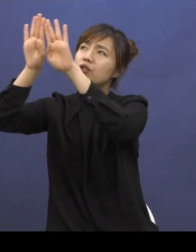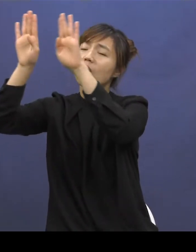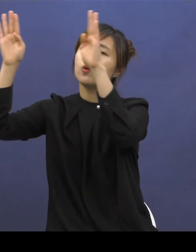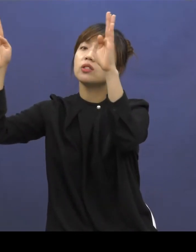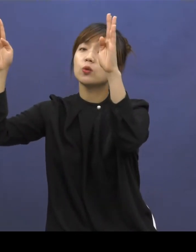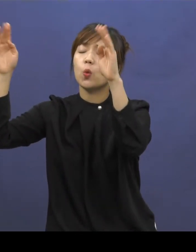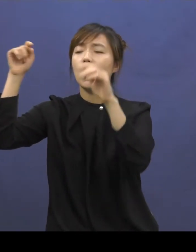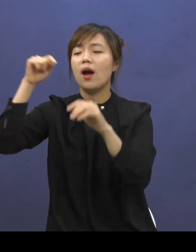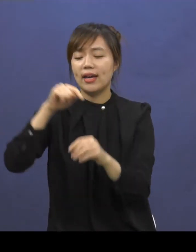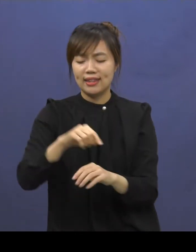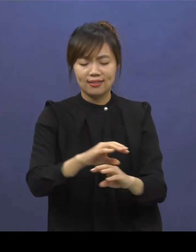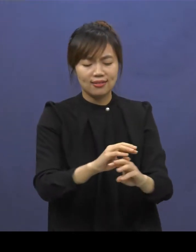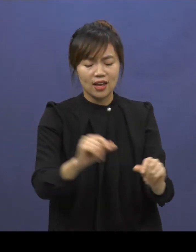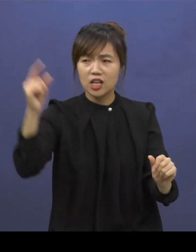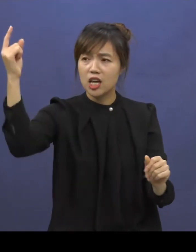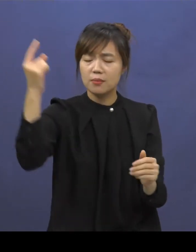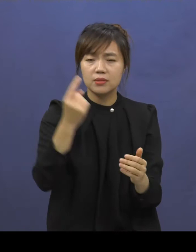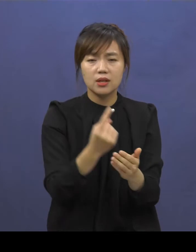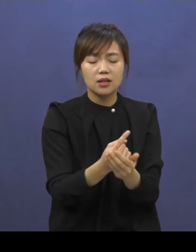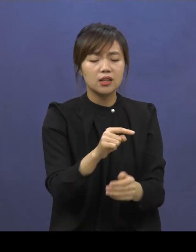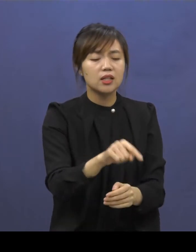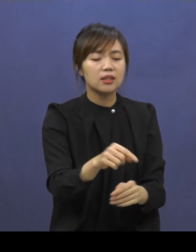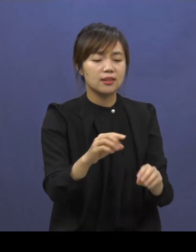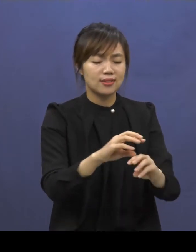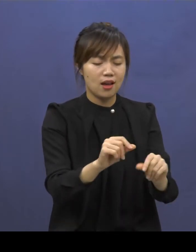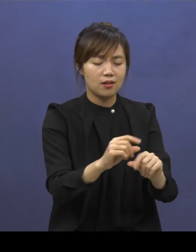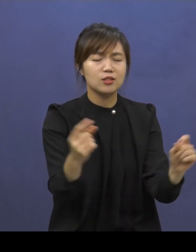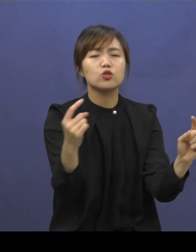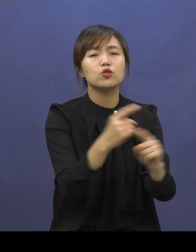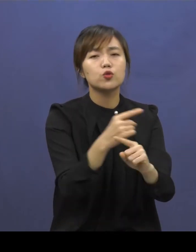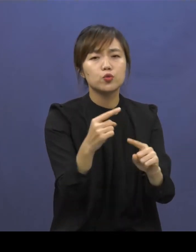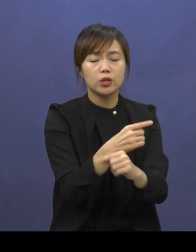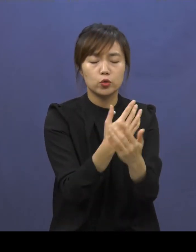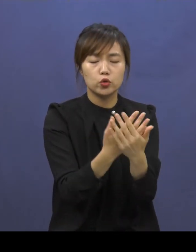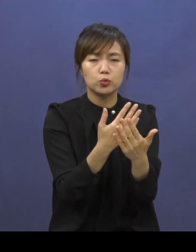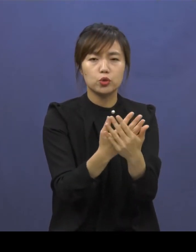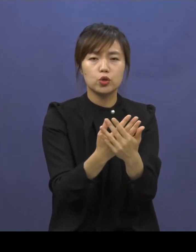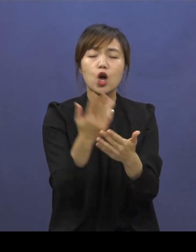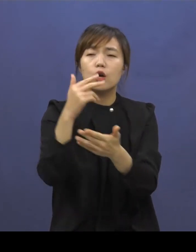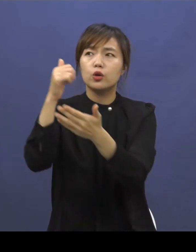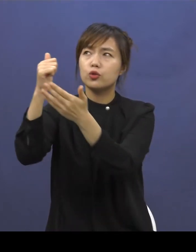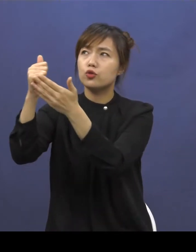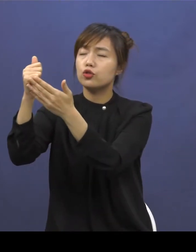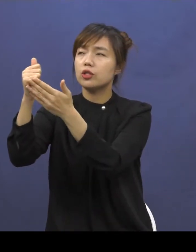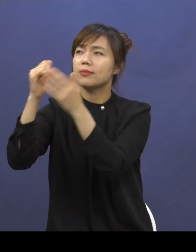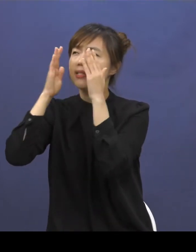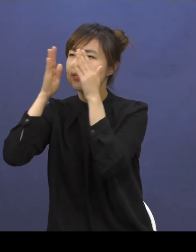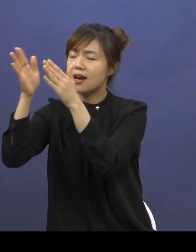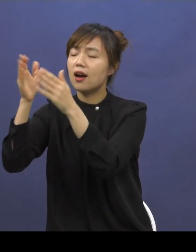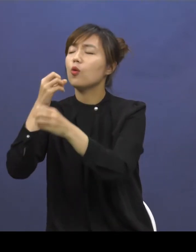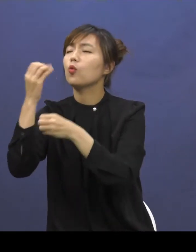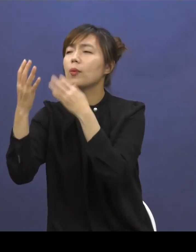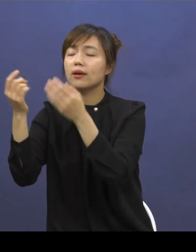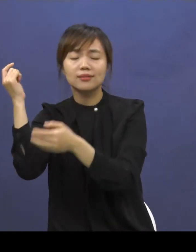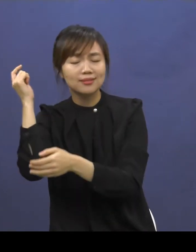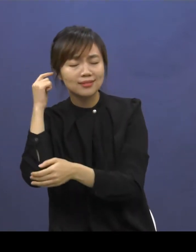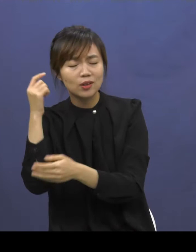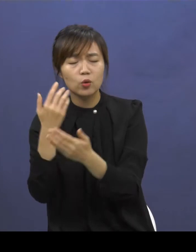땅을 치유하여 주시옵소서. 주님을 향한 이 고백을 들어 주시옵소서.